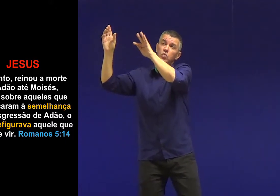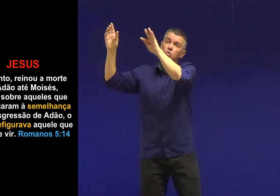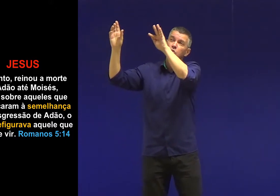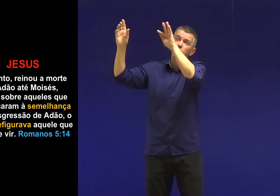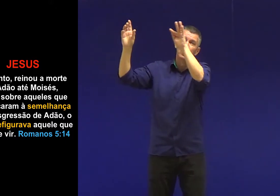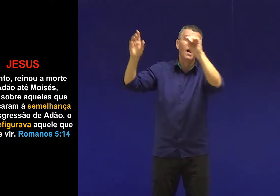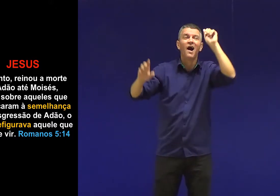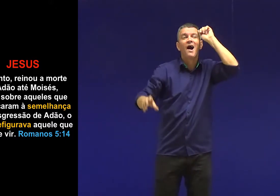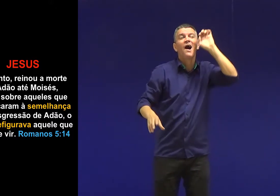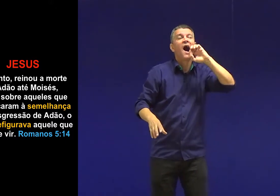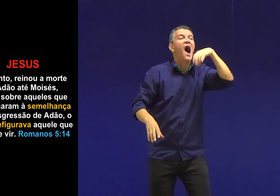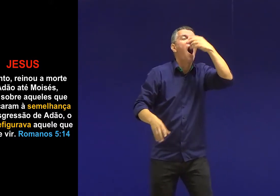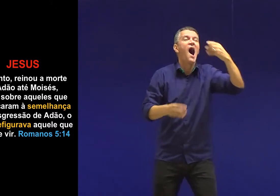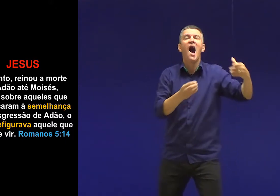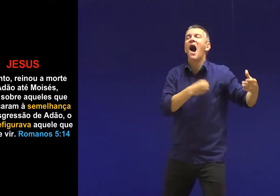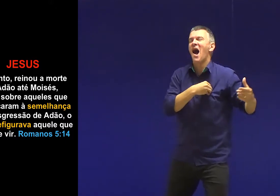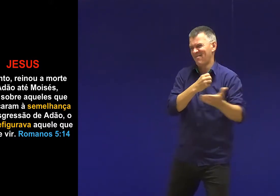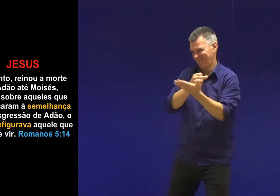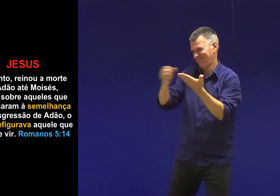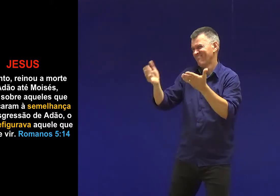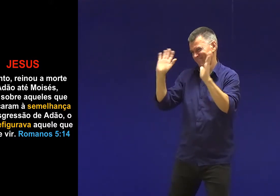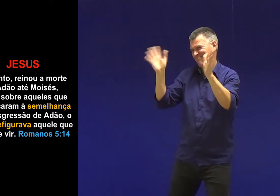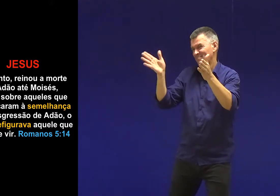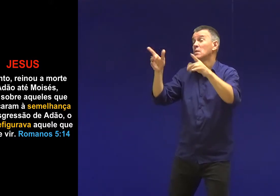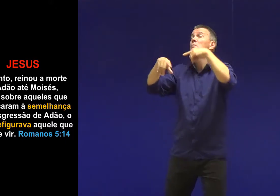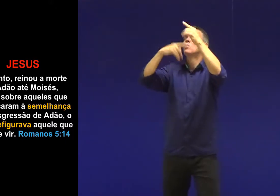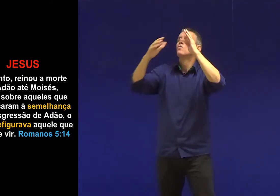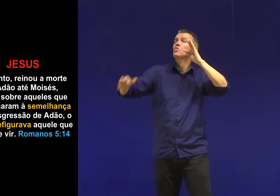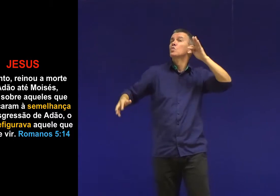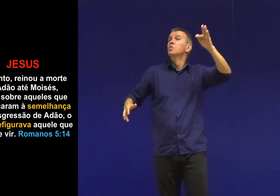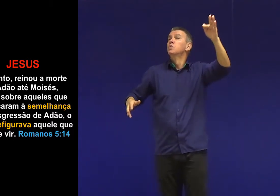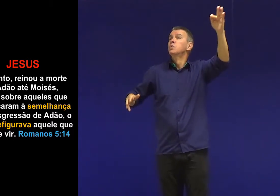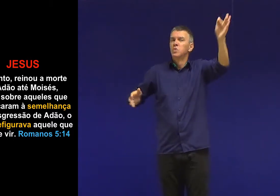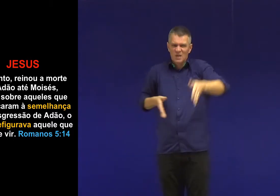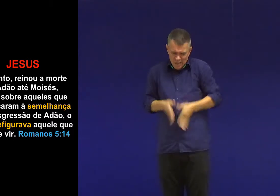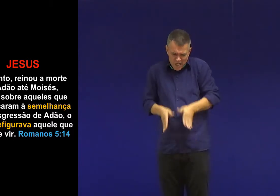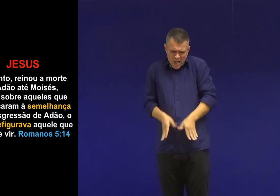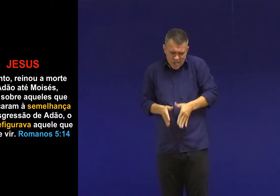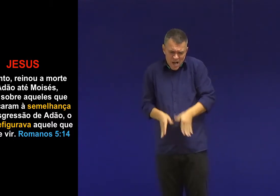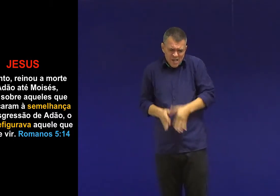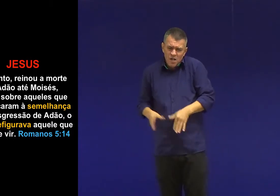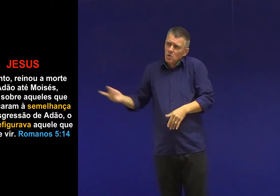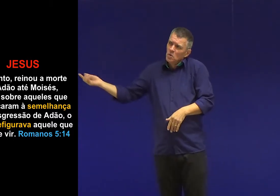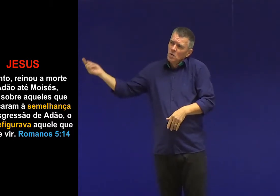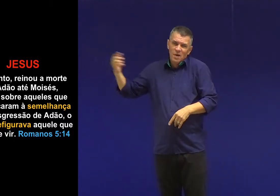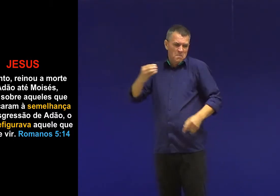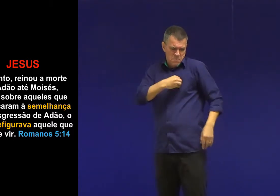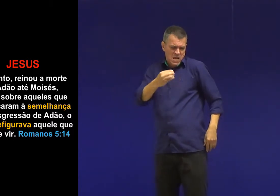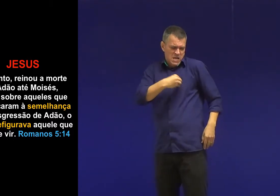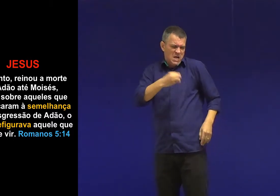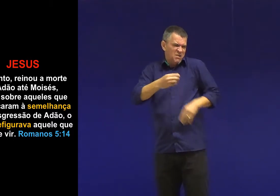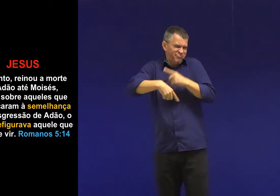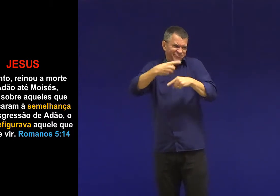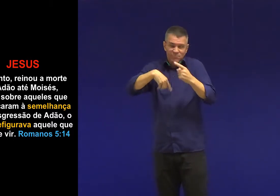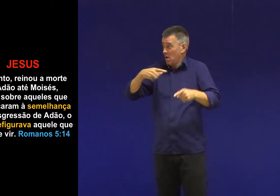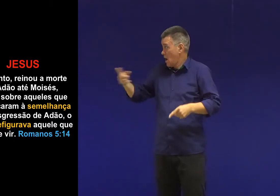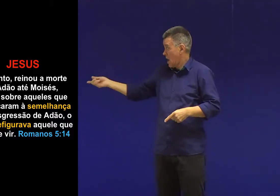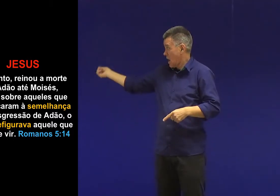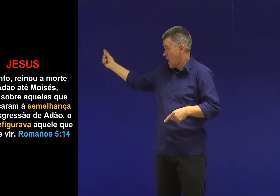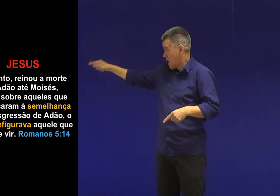Jesus traz uma questão pra gente, né? Porque você deve conhecer a história. lá do jardim, onde o homem e a